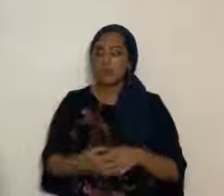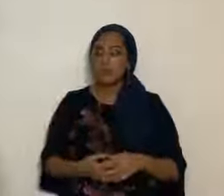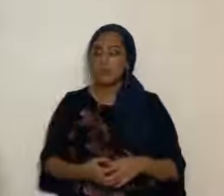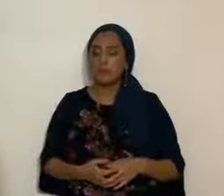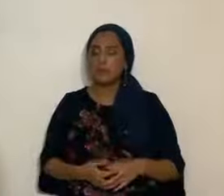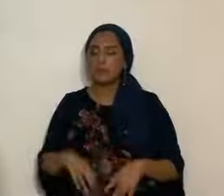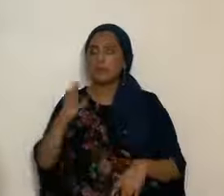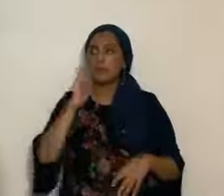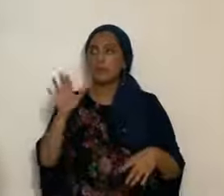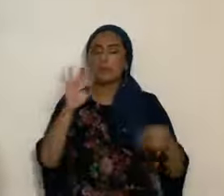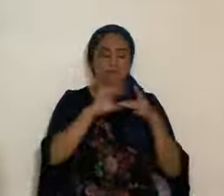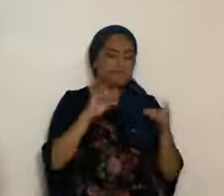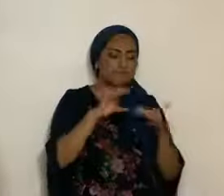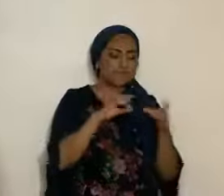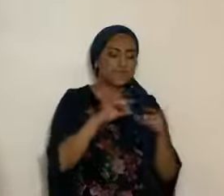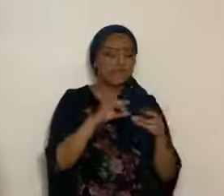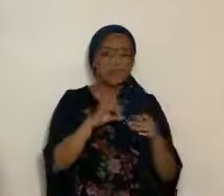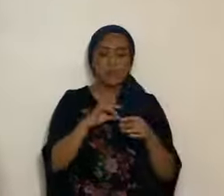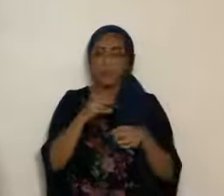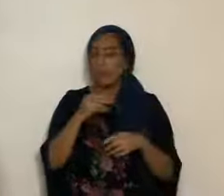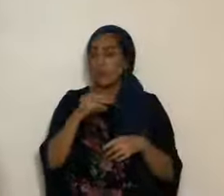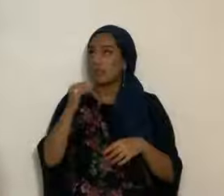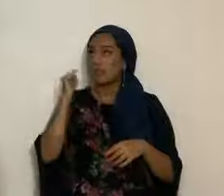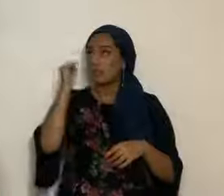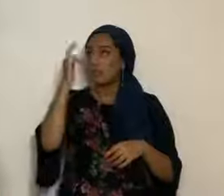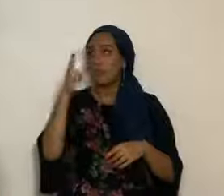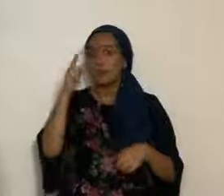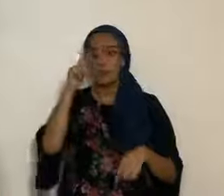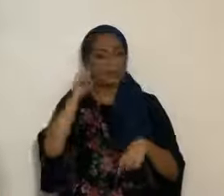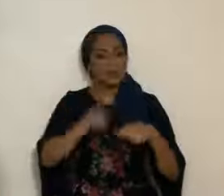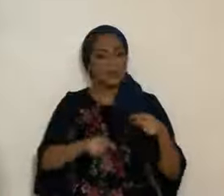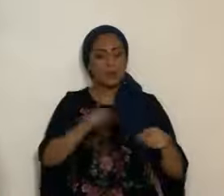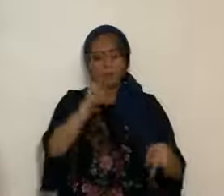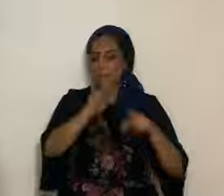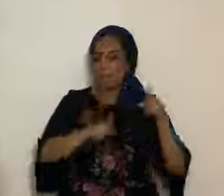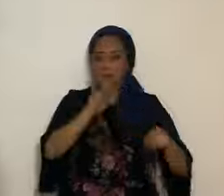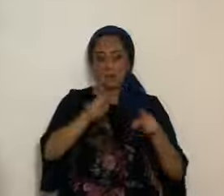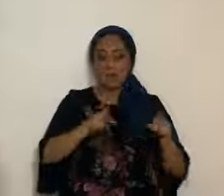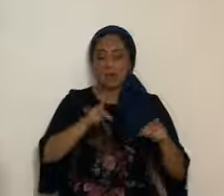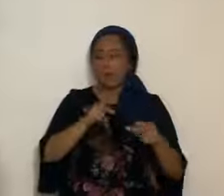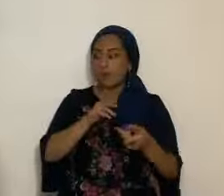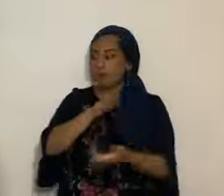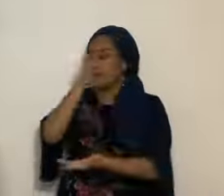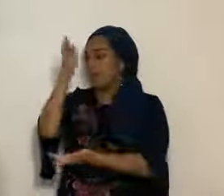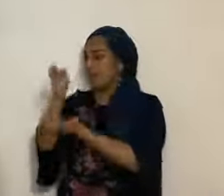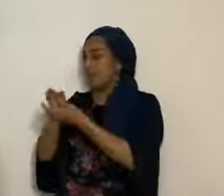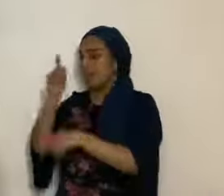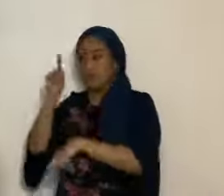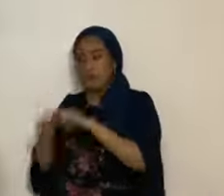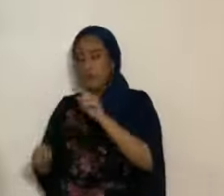hablarán diciendo: por cuanto no pudo Yahweh meter este pueblo en la tierra de la cual les había jurado, los mató en el